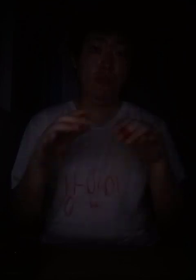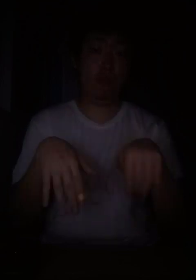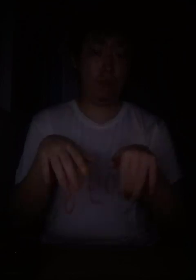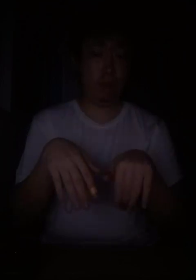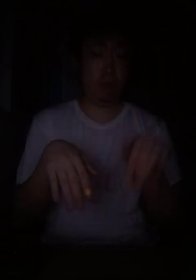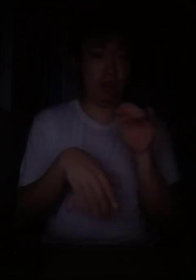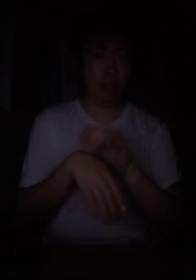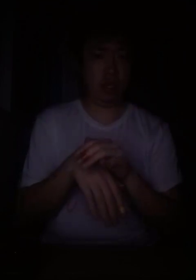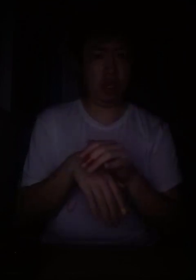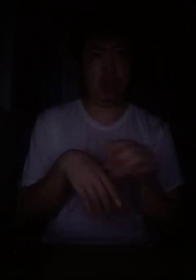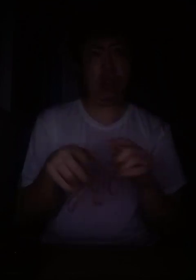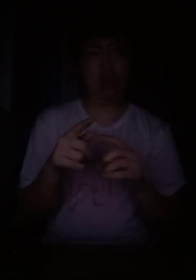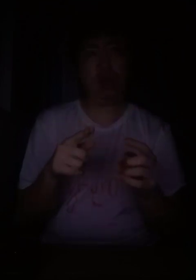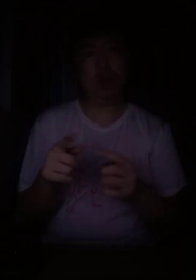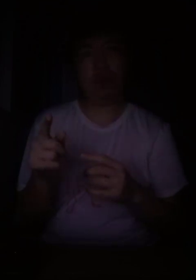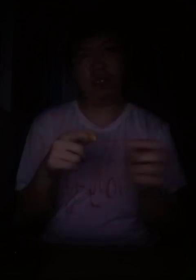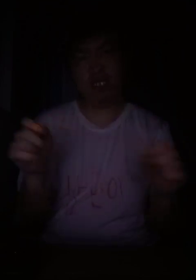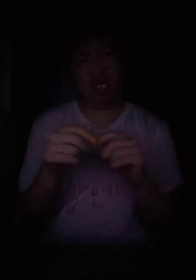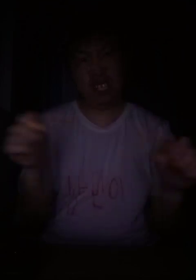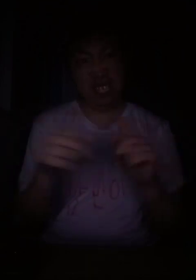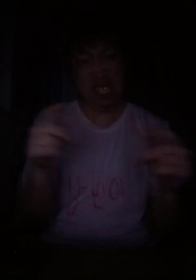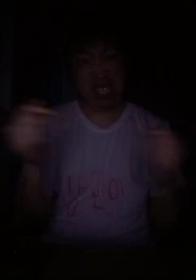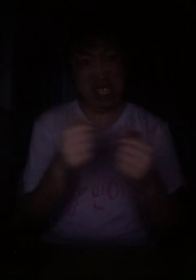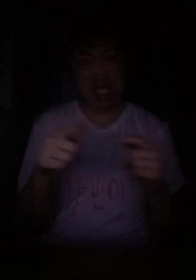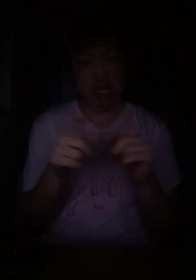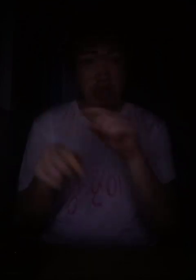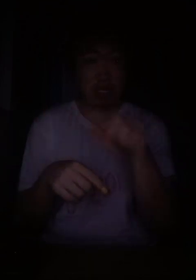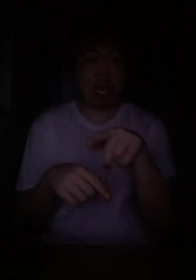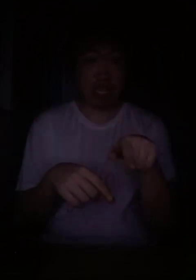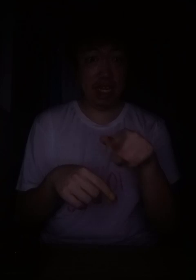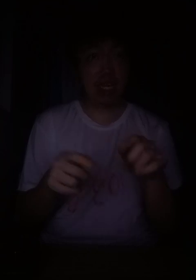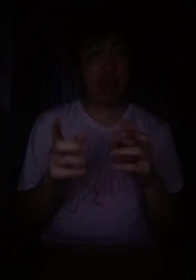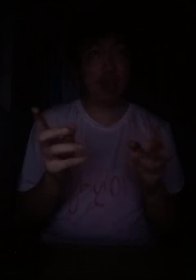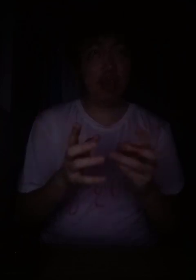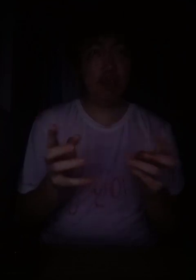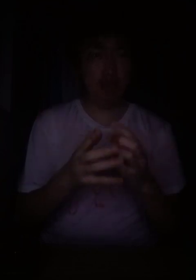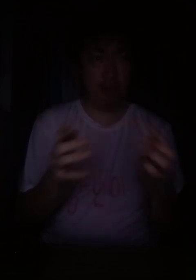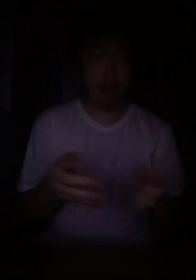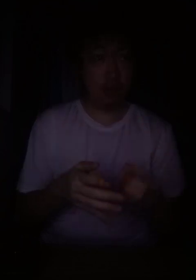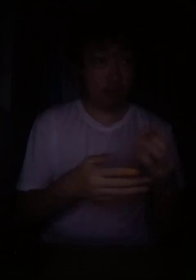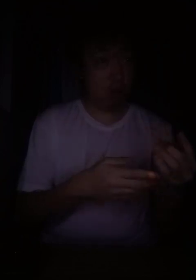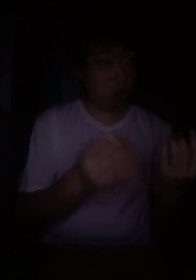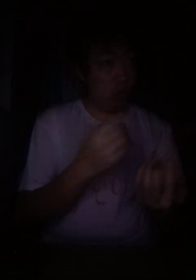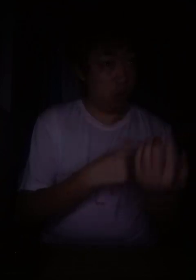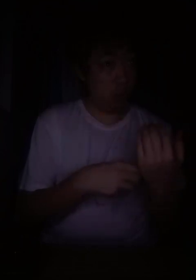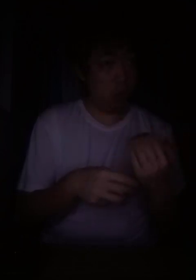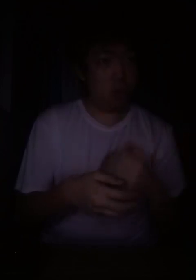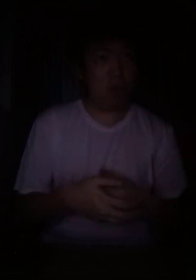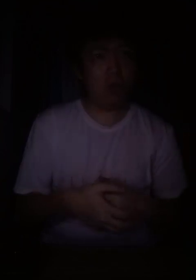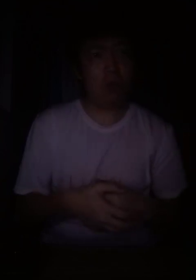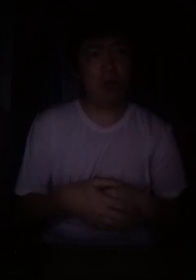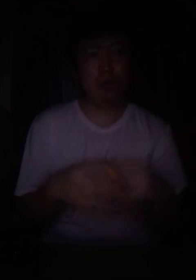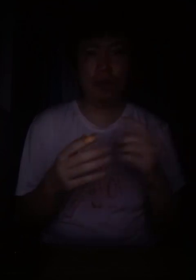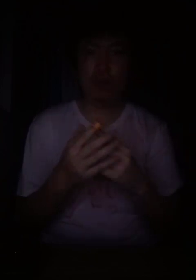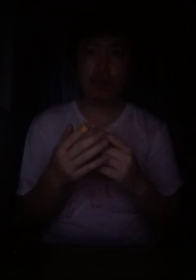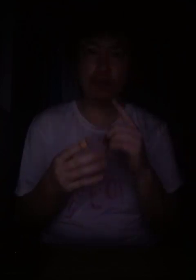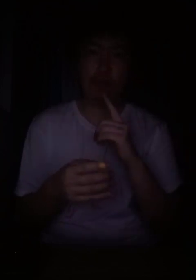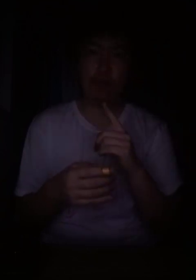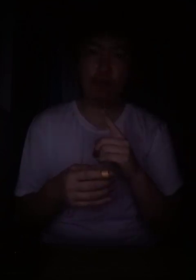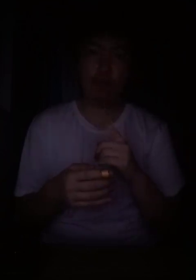제가 싸움 판이라고 할까요? 네. 링 같은 네. 그 이제 임시로 자기들이 조립하겠죠. 그런 네, 것들은 맞습니다. 철거가 제대로 됩니까? 단속하면? 철거를 아예